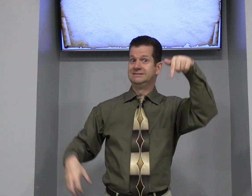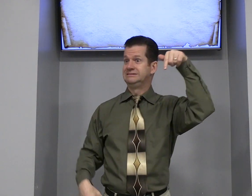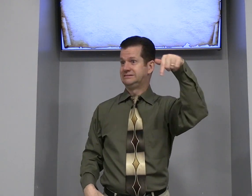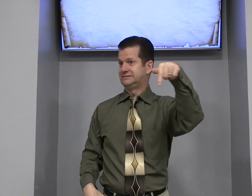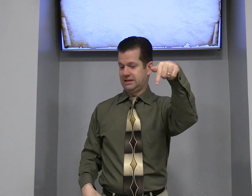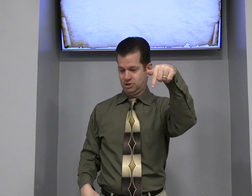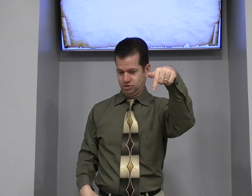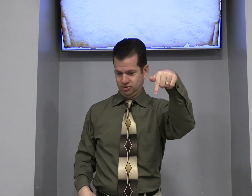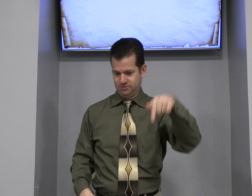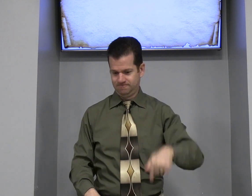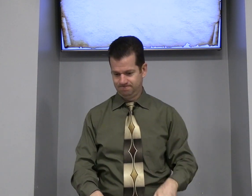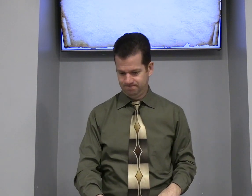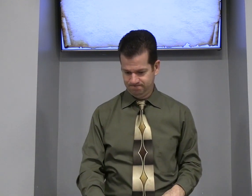para as sete igrejas.